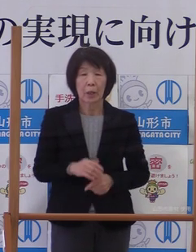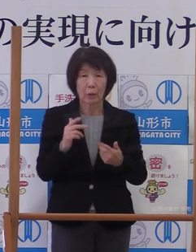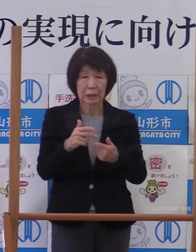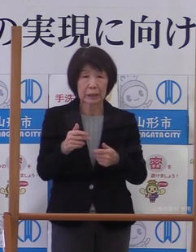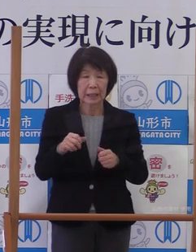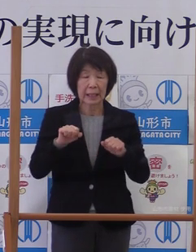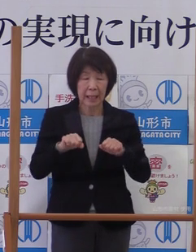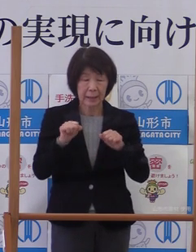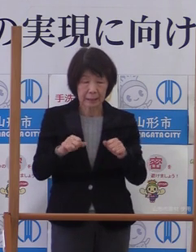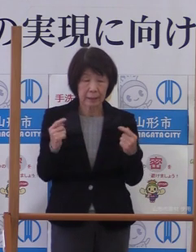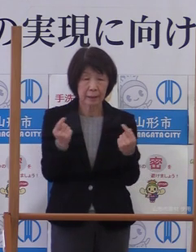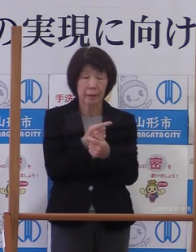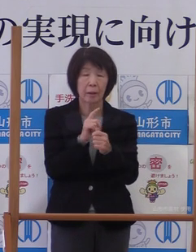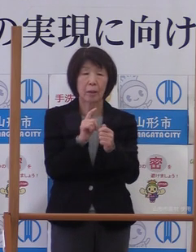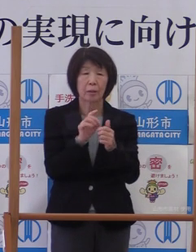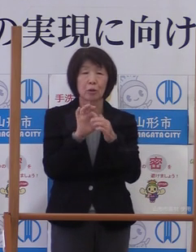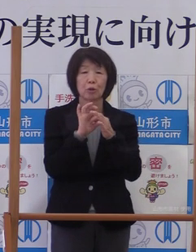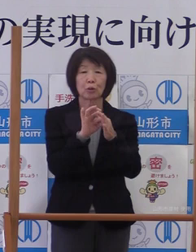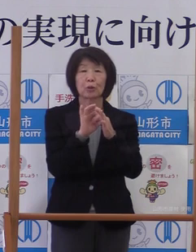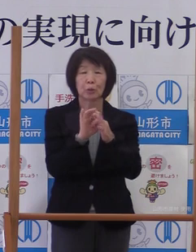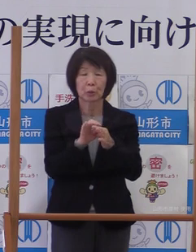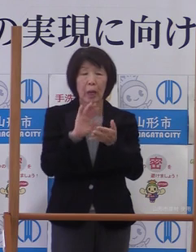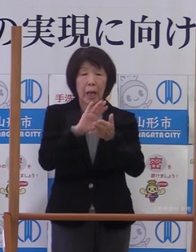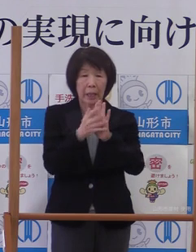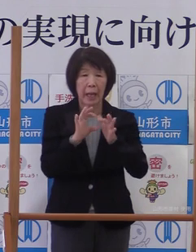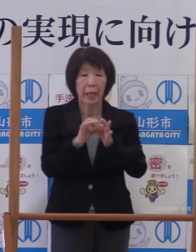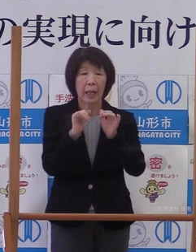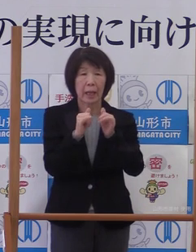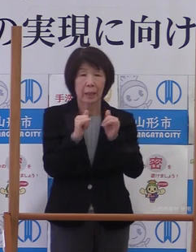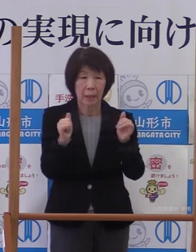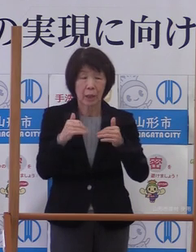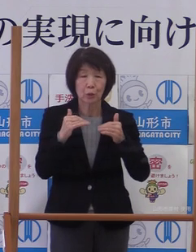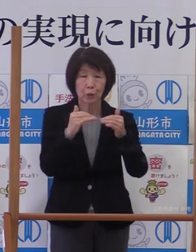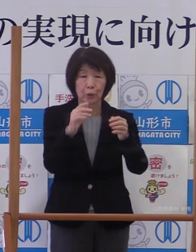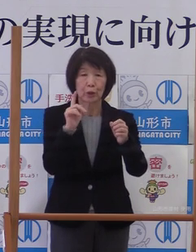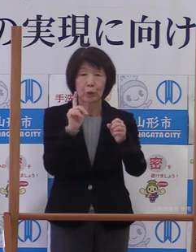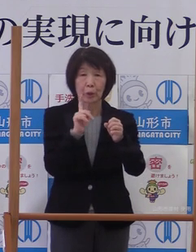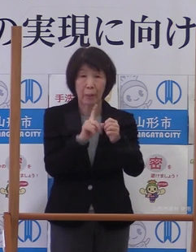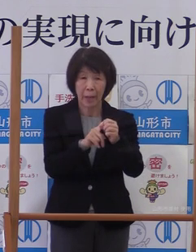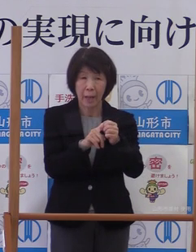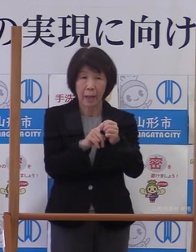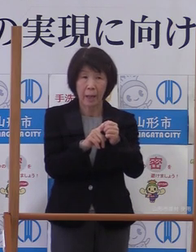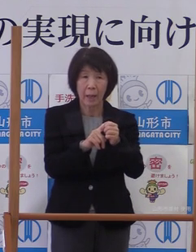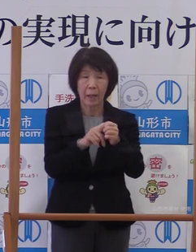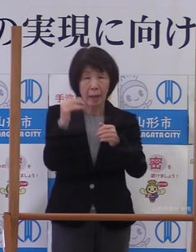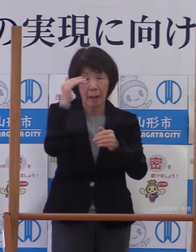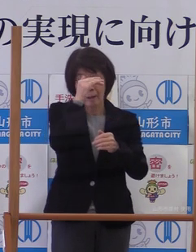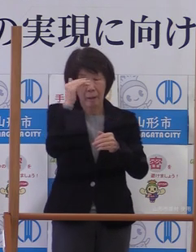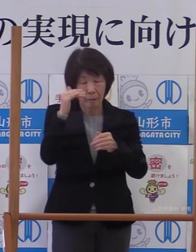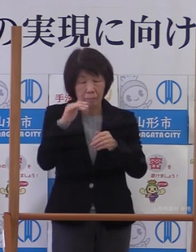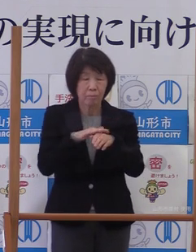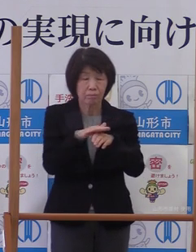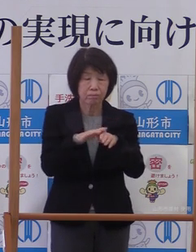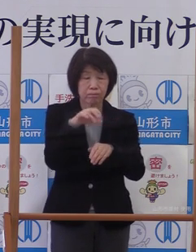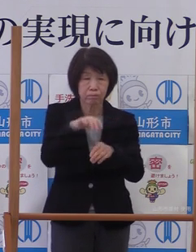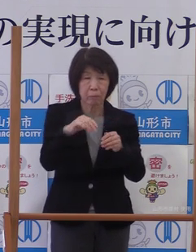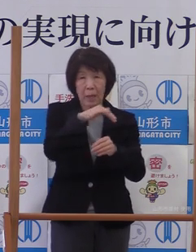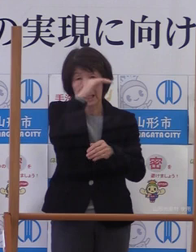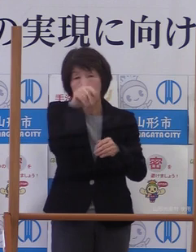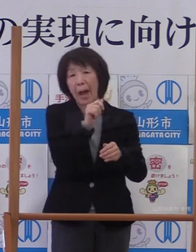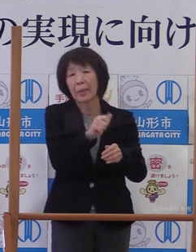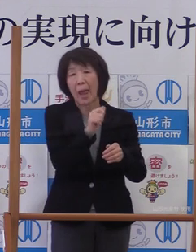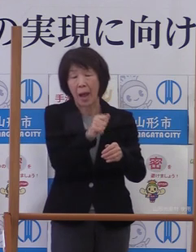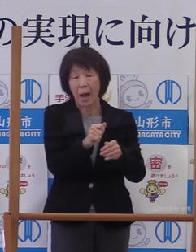上を図るまちづくりにつきましては、景観形成の推進を図るため、 景観重点地区に指定した山寺地